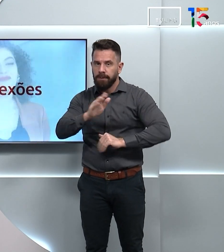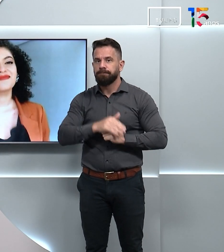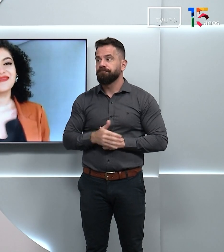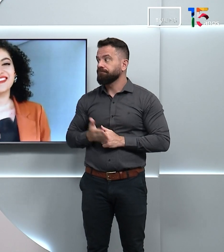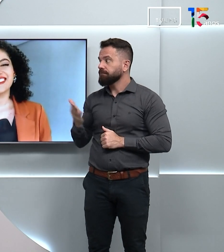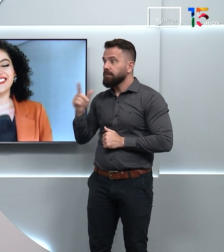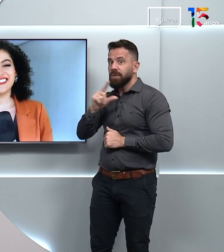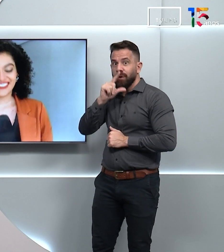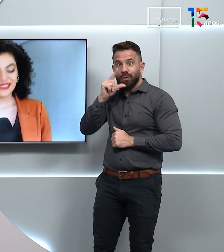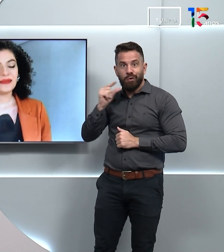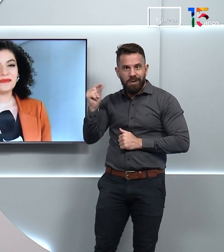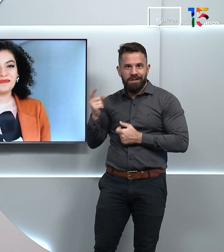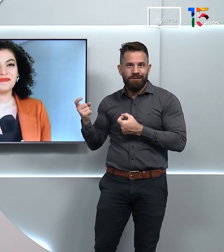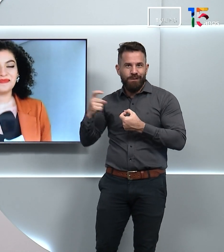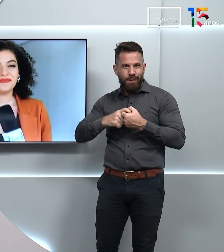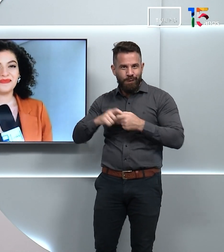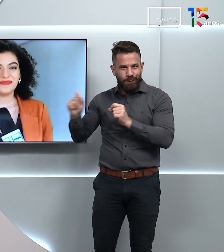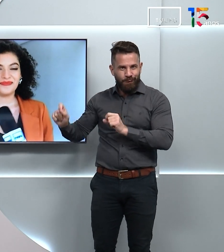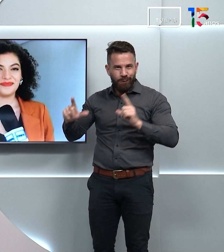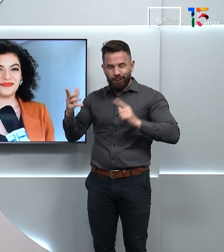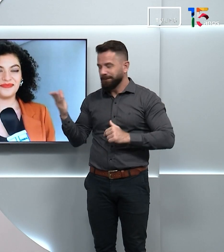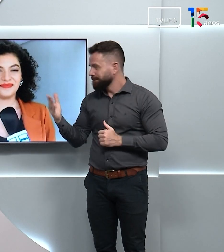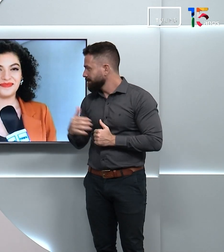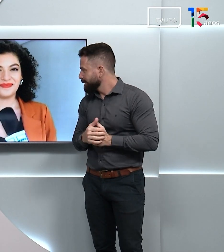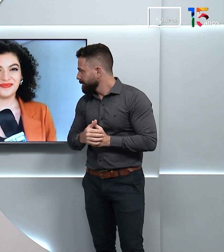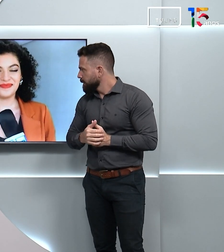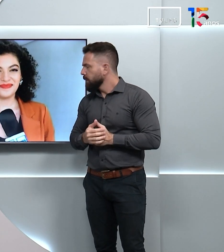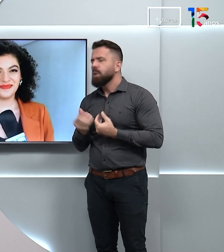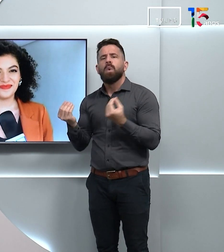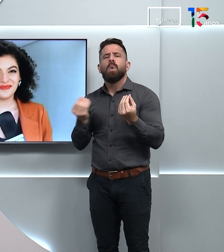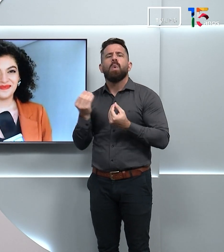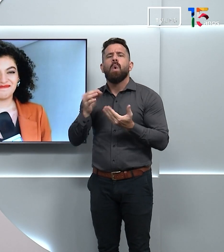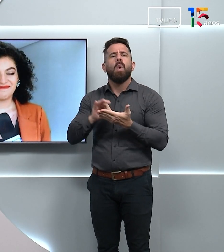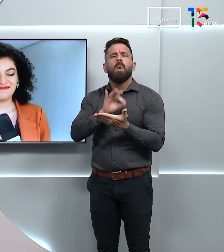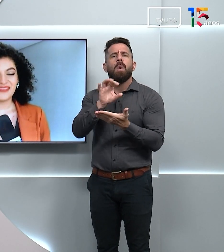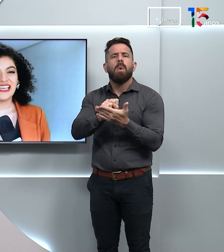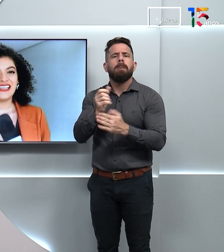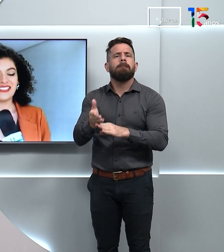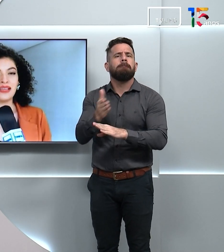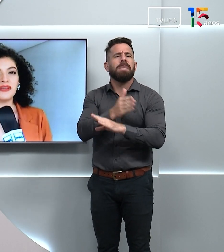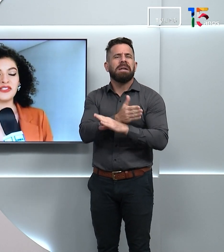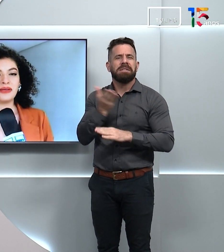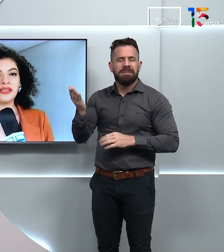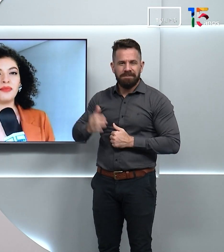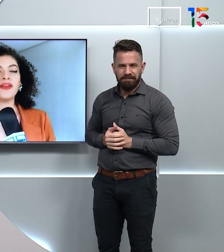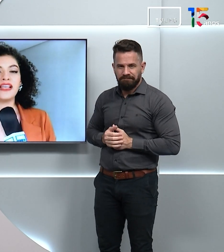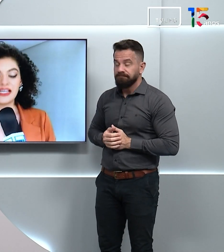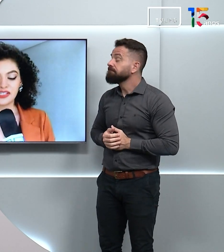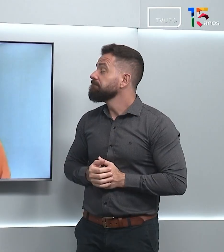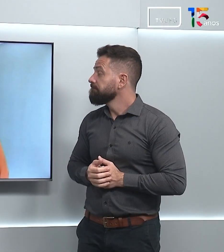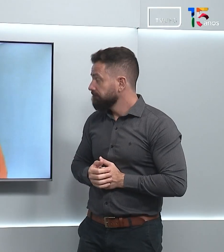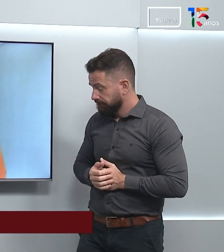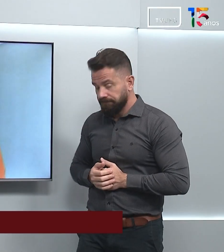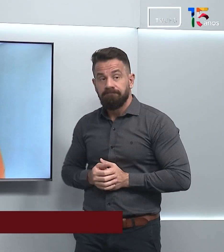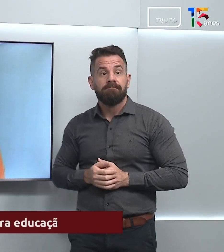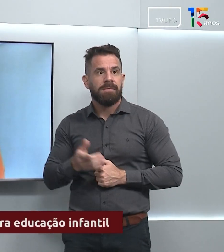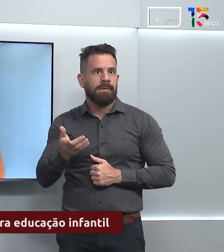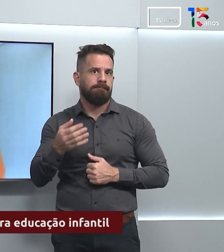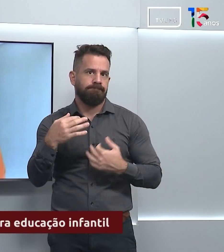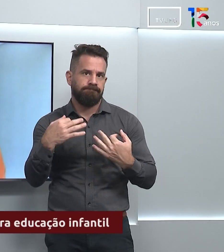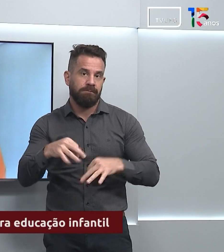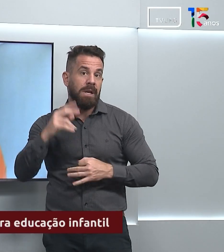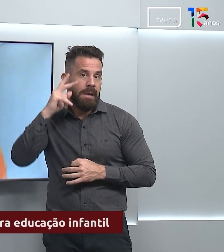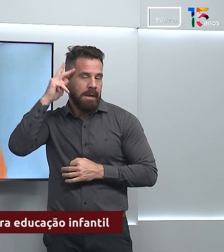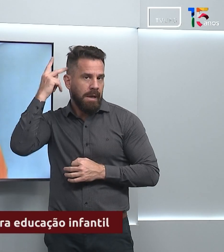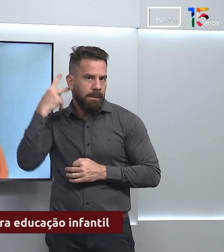então vamos rapidamente falar então. Jana, como é que vai funcionar essa pré-matrícula? Exatamente, Camila. Boa tarde a todos. Começou há